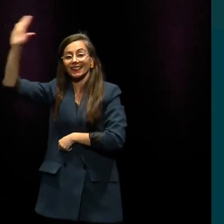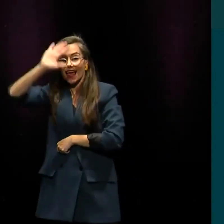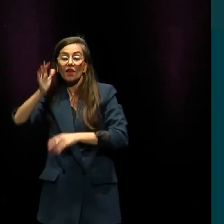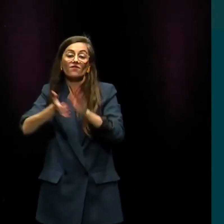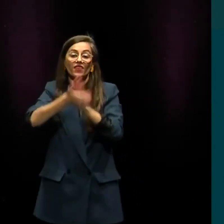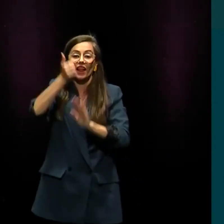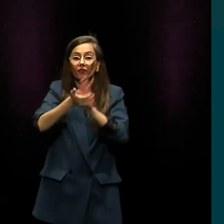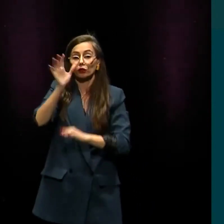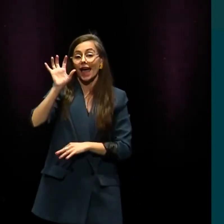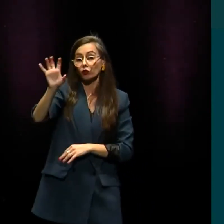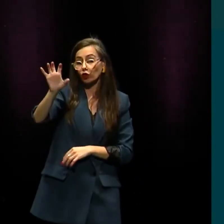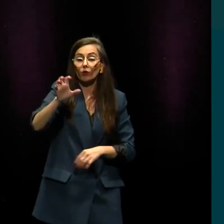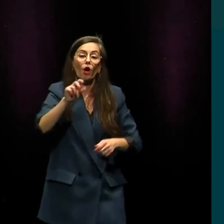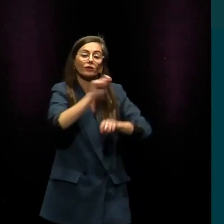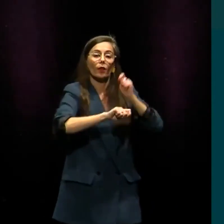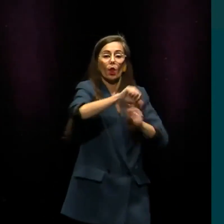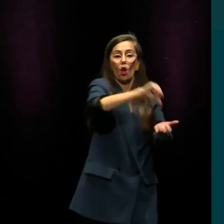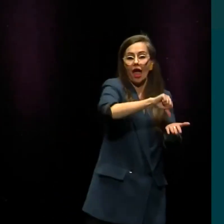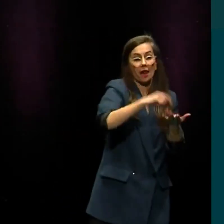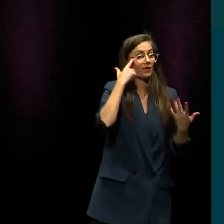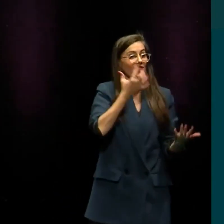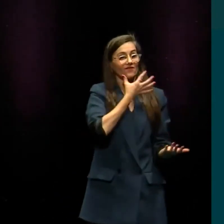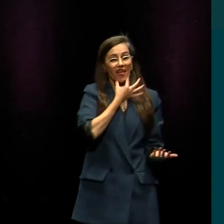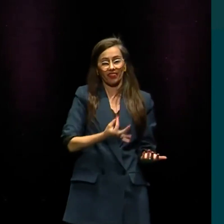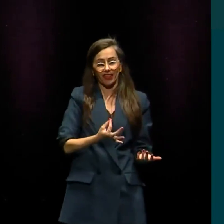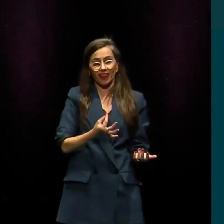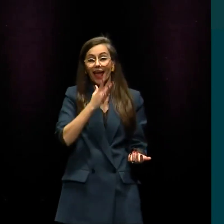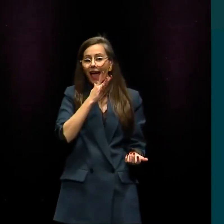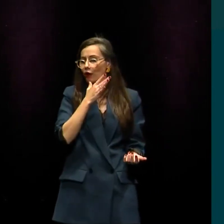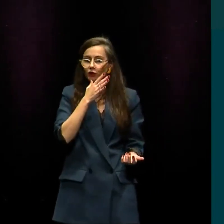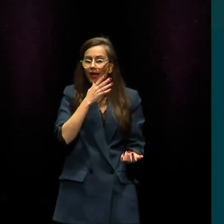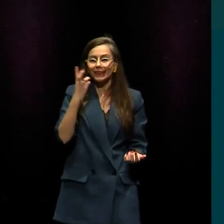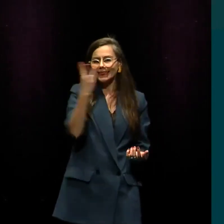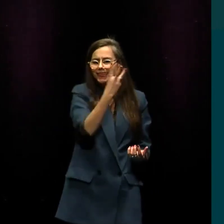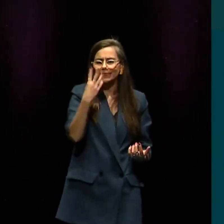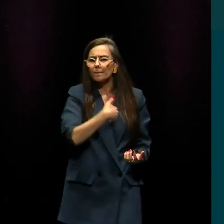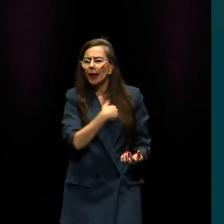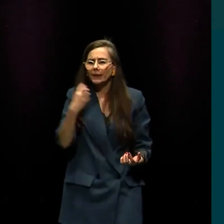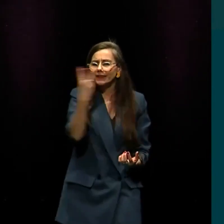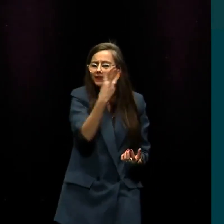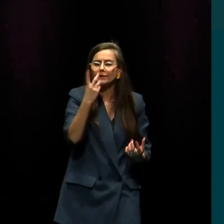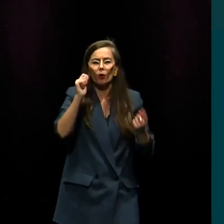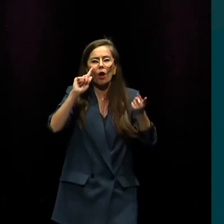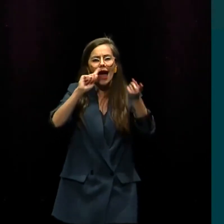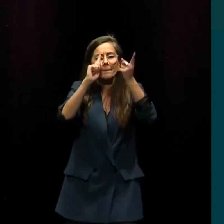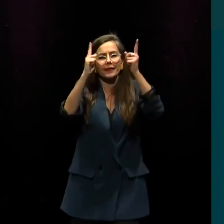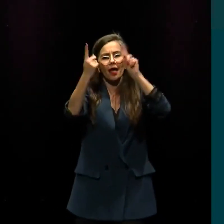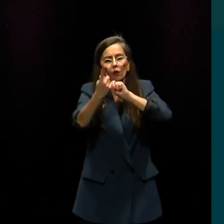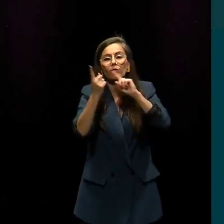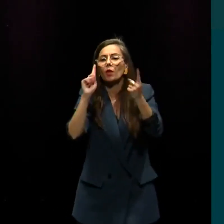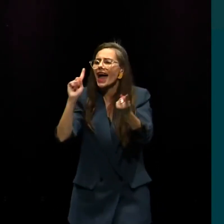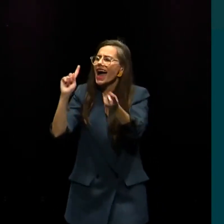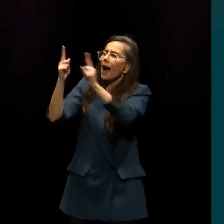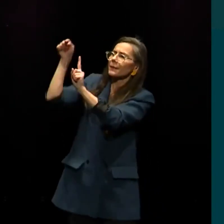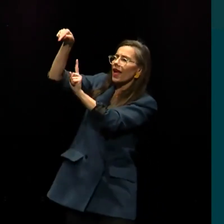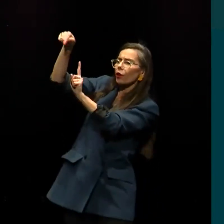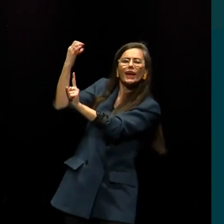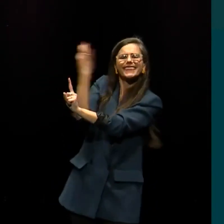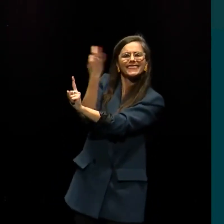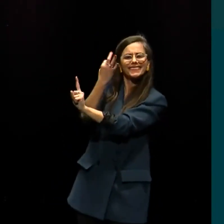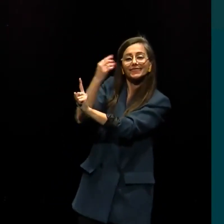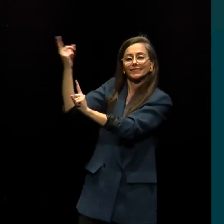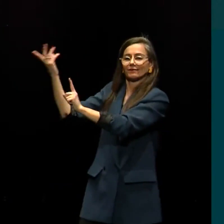teníamos claro qué responsabilidades tenía cada entidad a nivel local, autonómico o estatal. Pero es